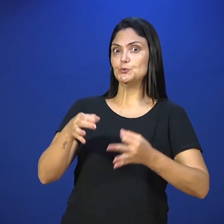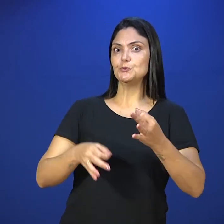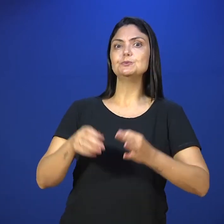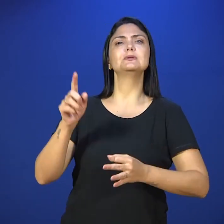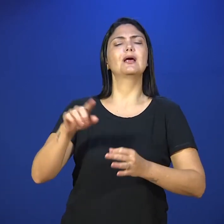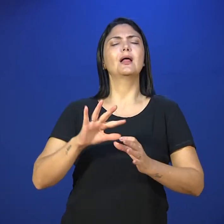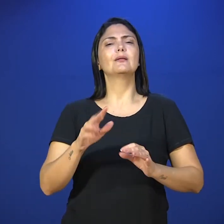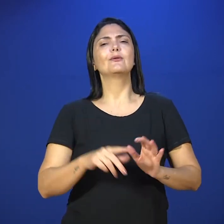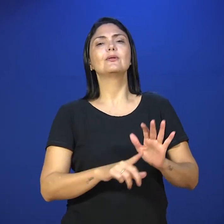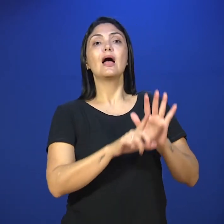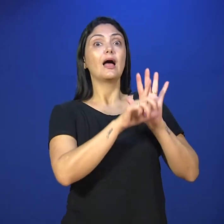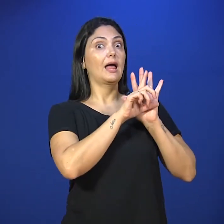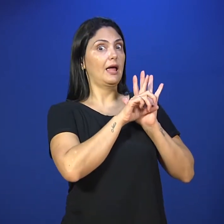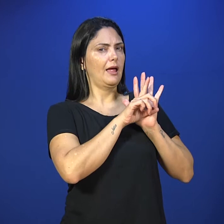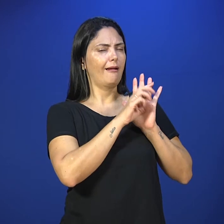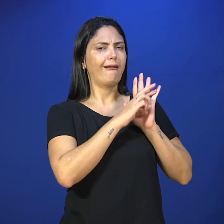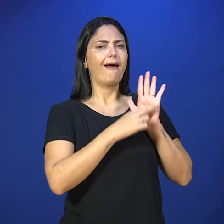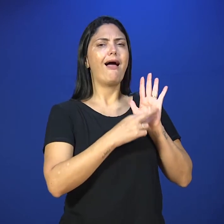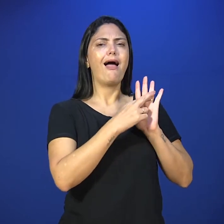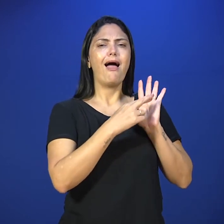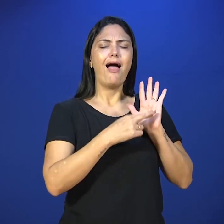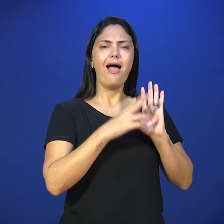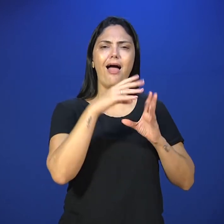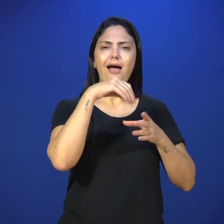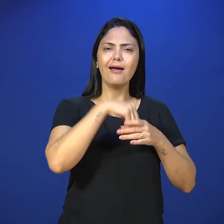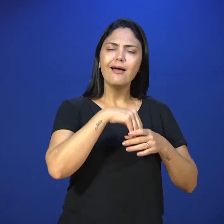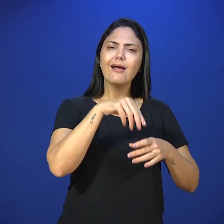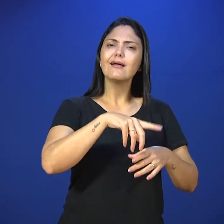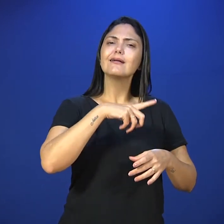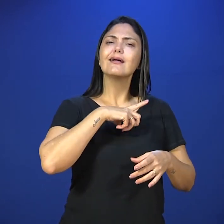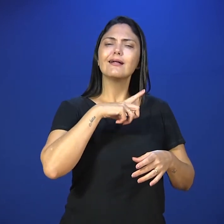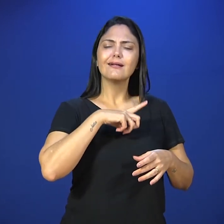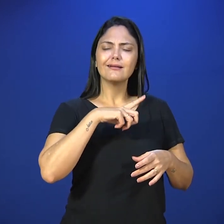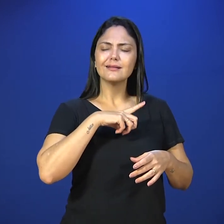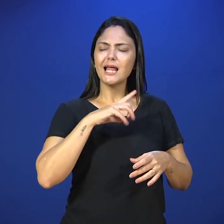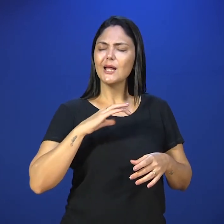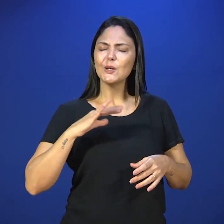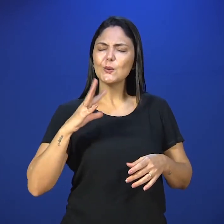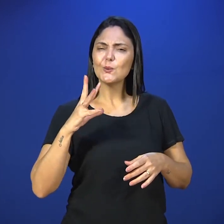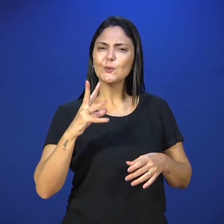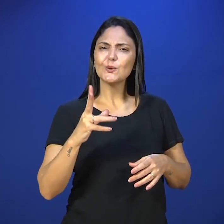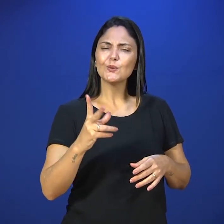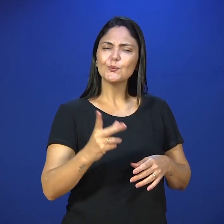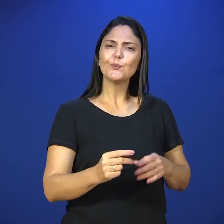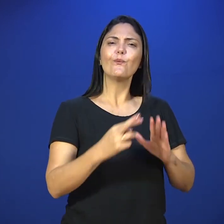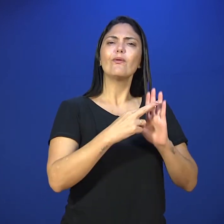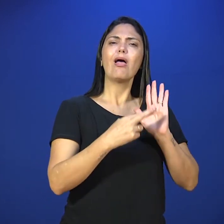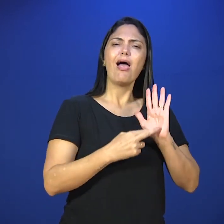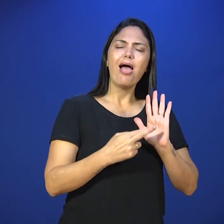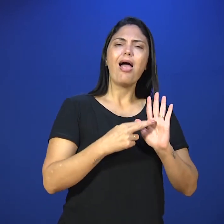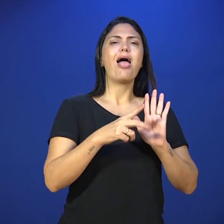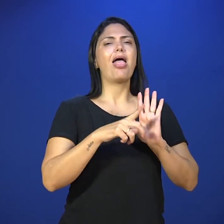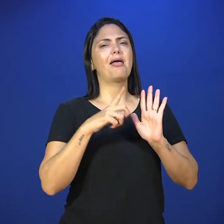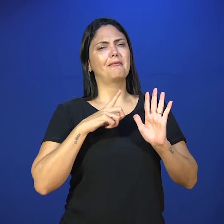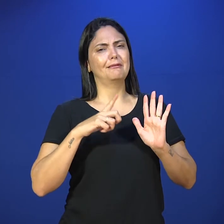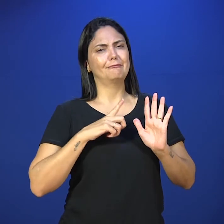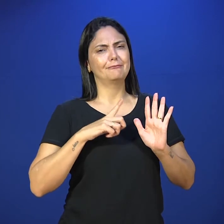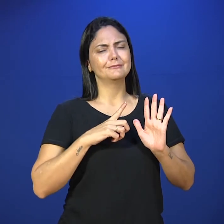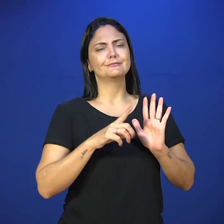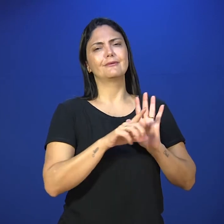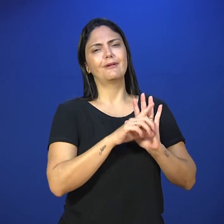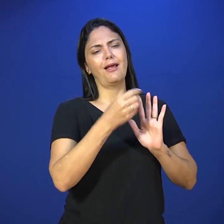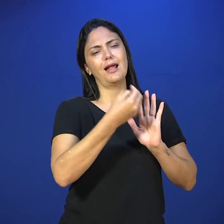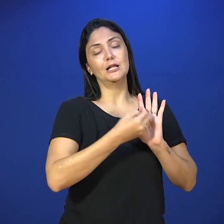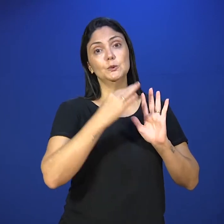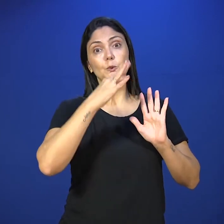as legislações, normas internas e regimentais da instituição de ensino de interesse do aluno. O contrato de prestação de